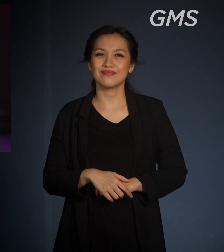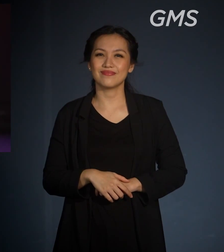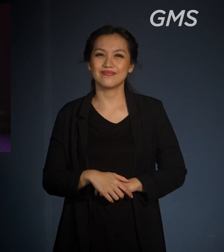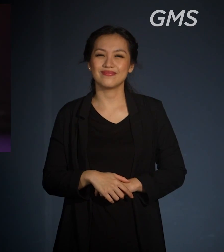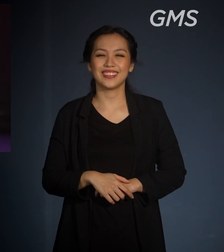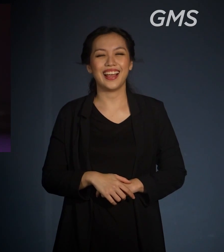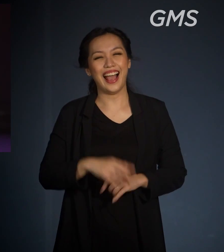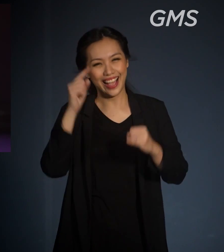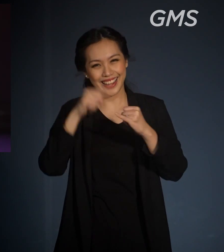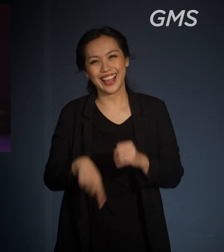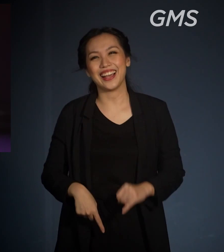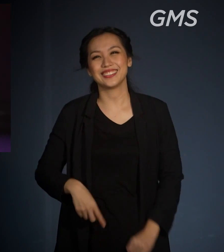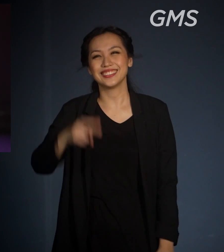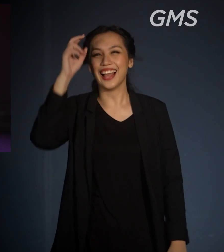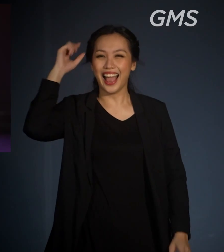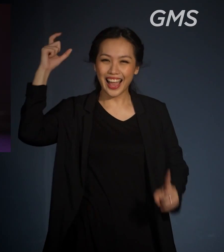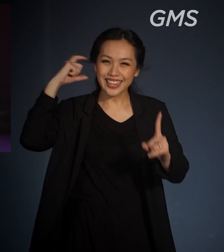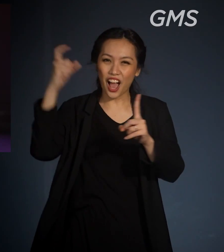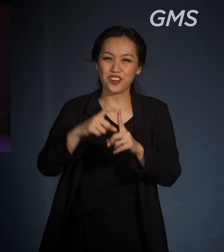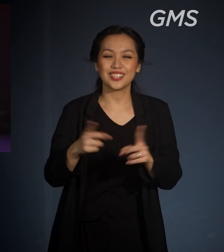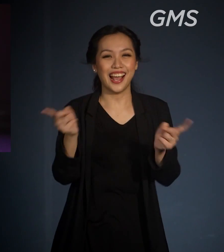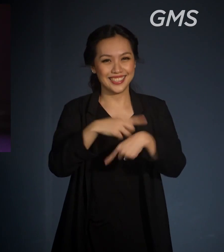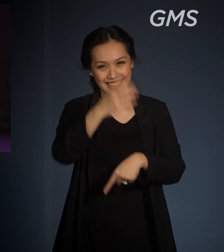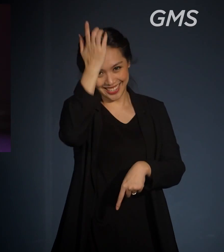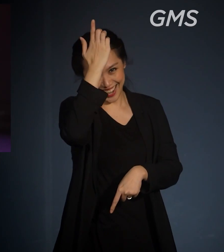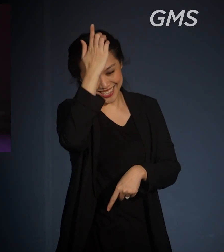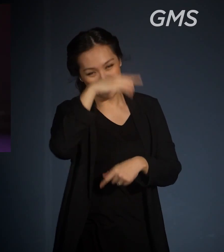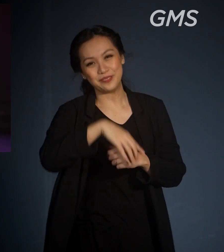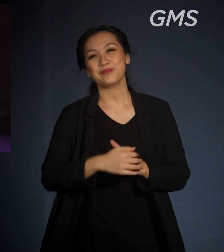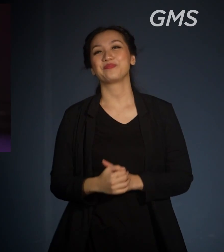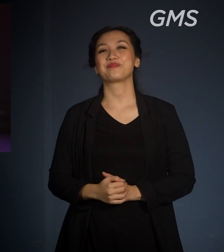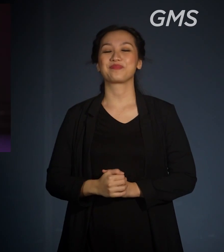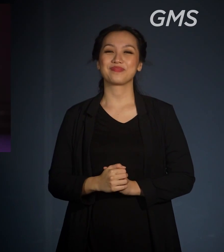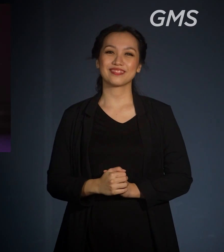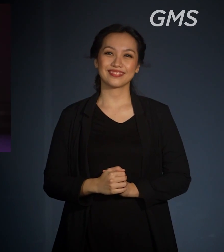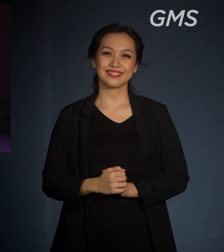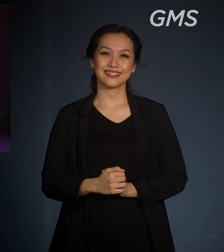dia dipromosi menjadi raja.